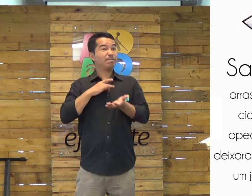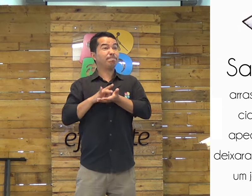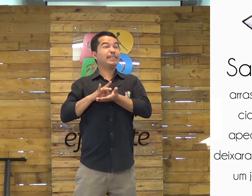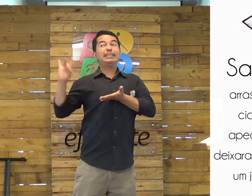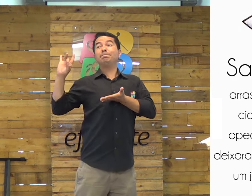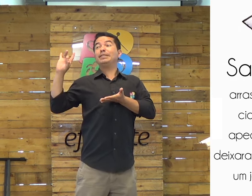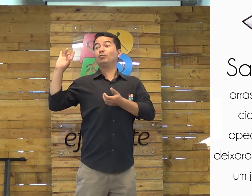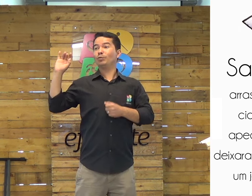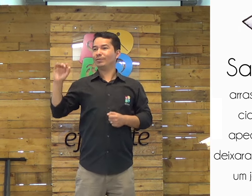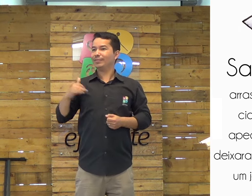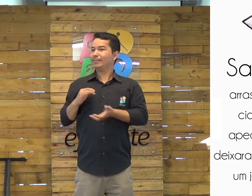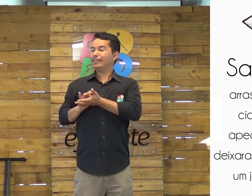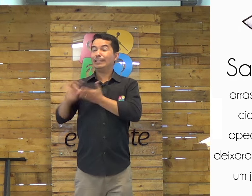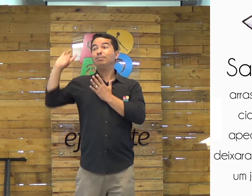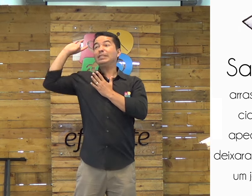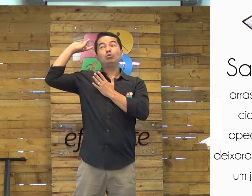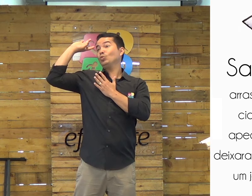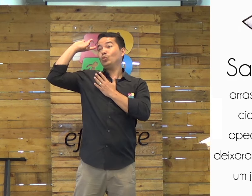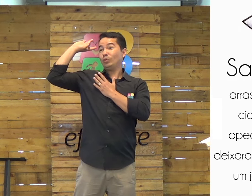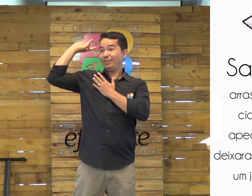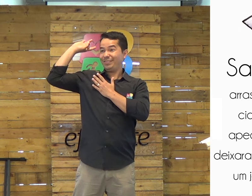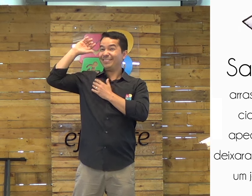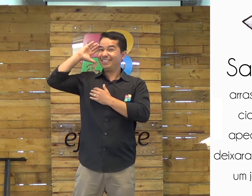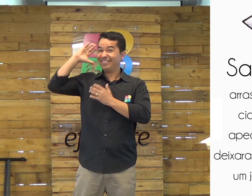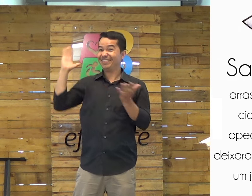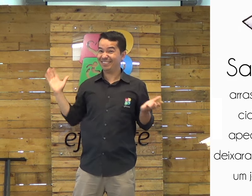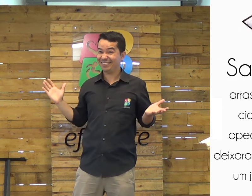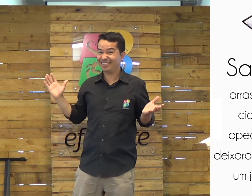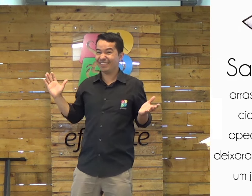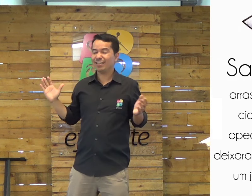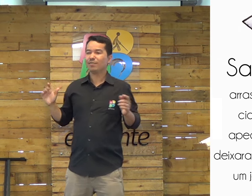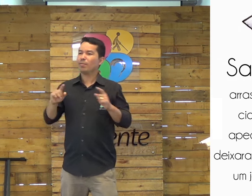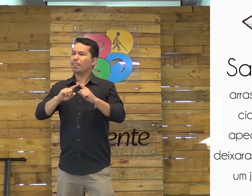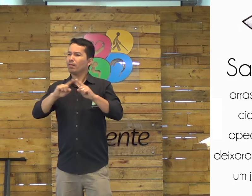verdade, verdade, eu também parecia que era inimigo deles.